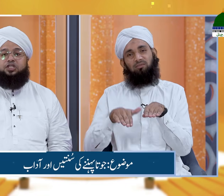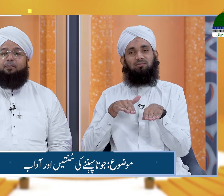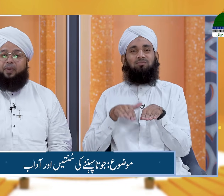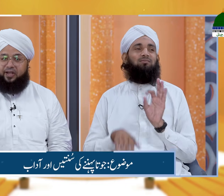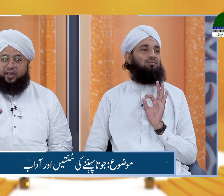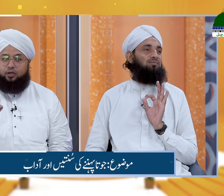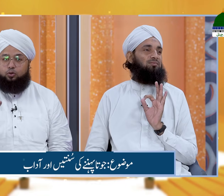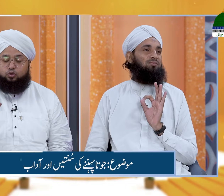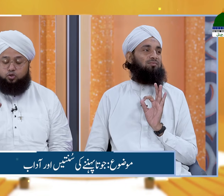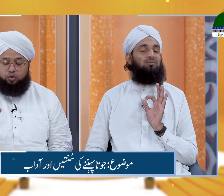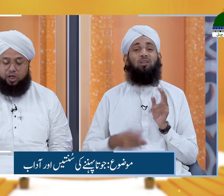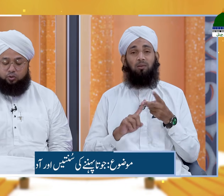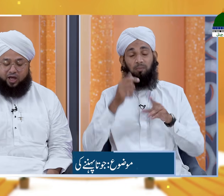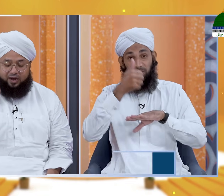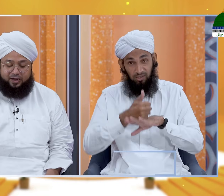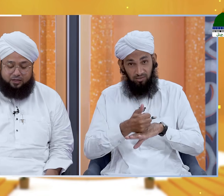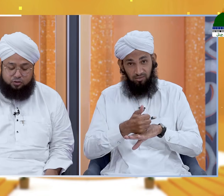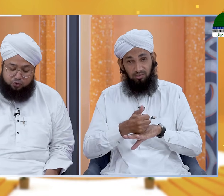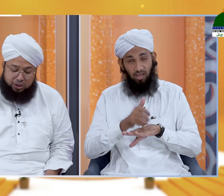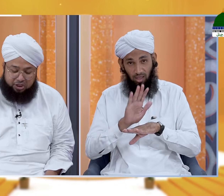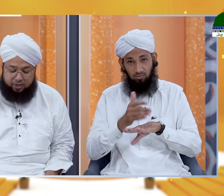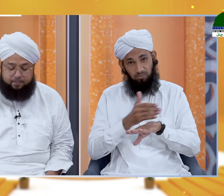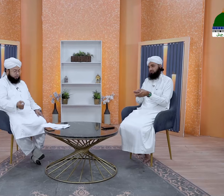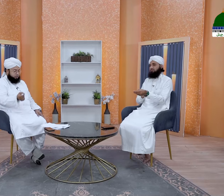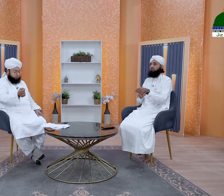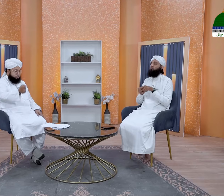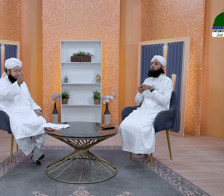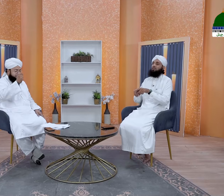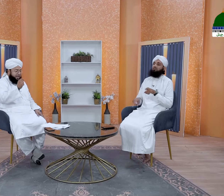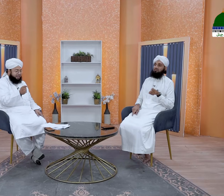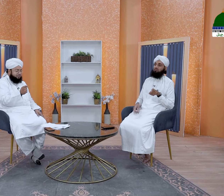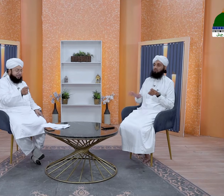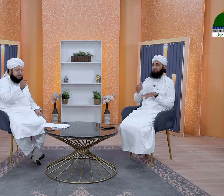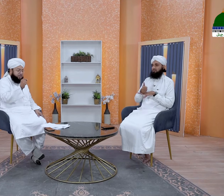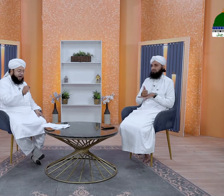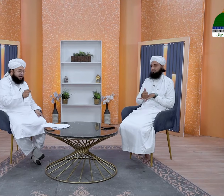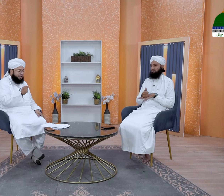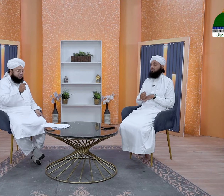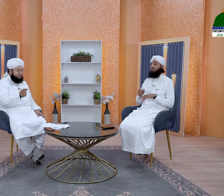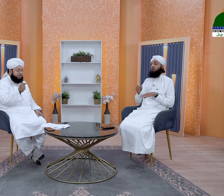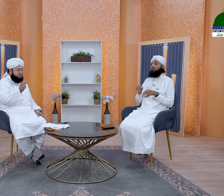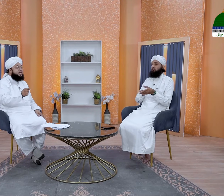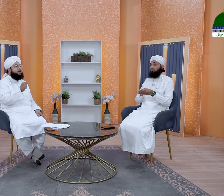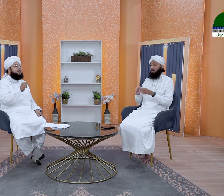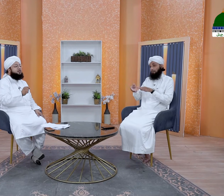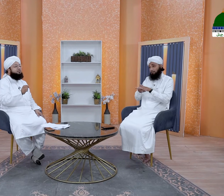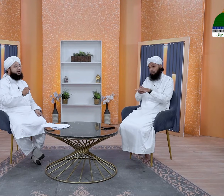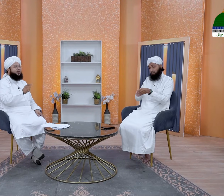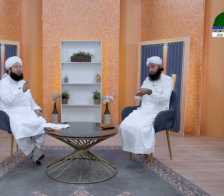جب بیٹھیں تو جوتے اتار لینا سنت ہے. جوتا پہننے سے پہلے جھاڑ لیں تاکہ کیڑا یا کنکر وغیرہ ہو